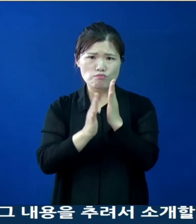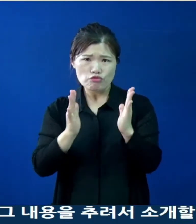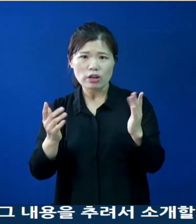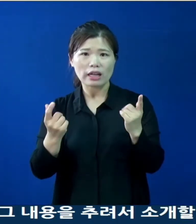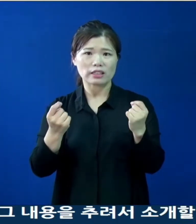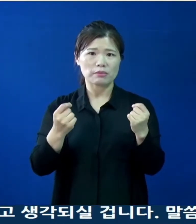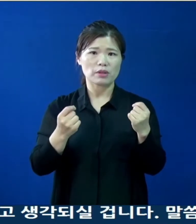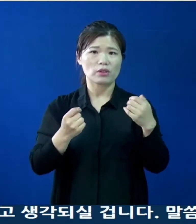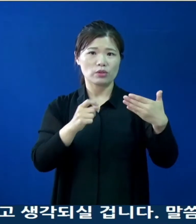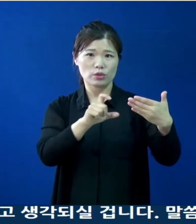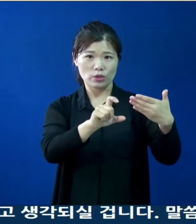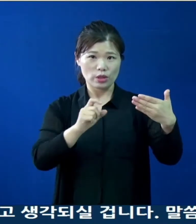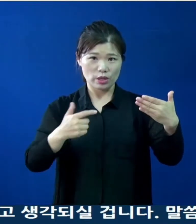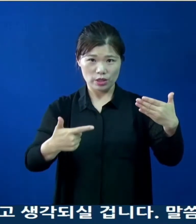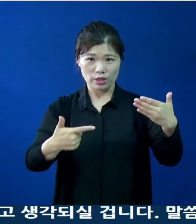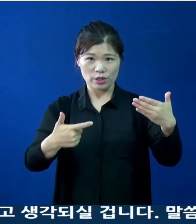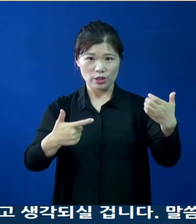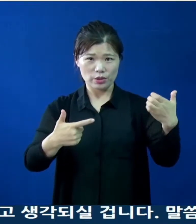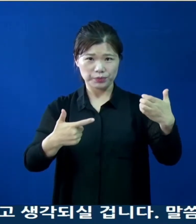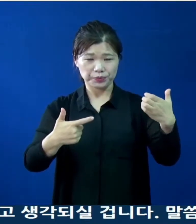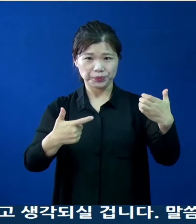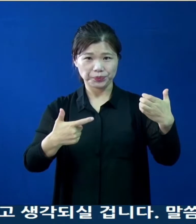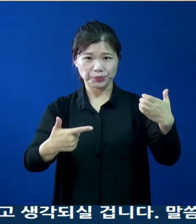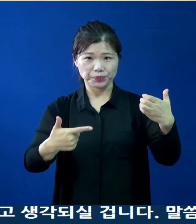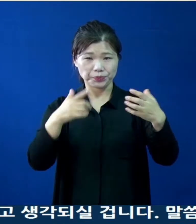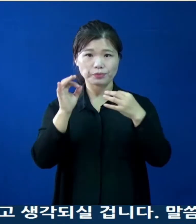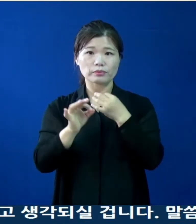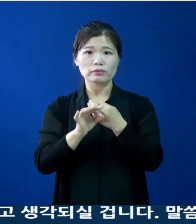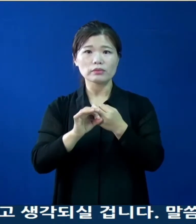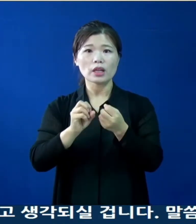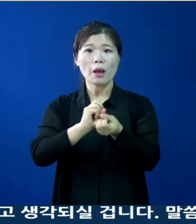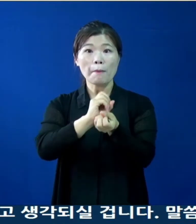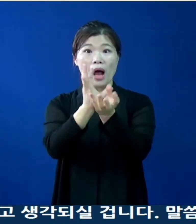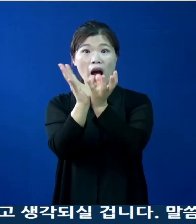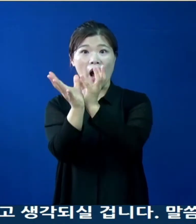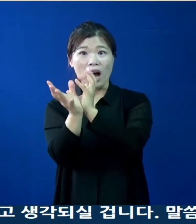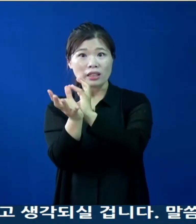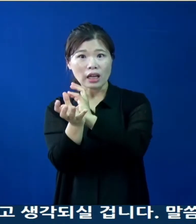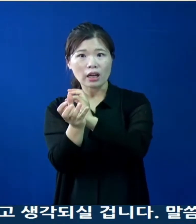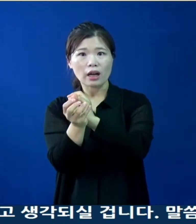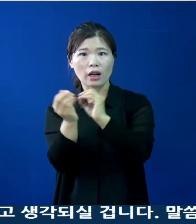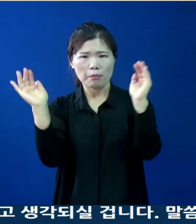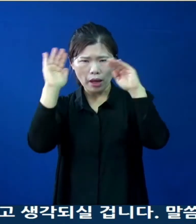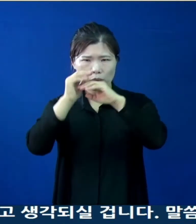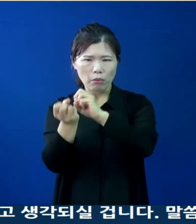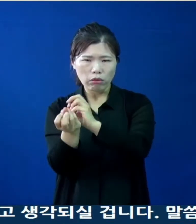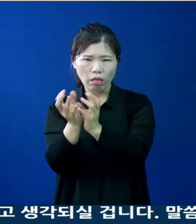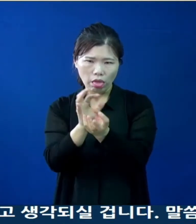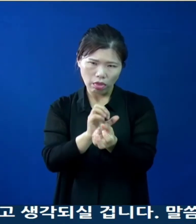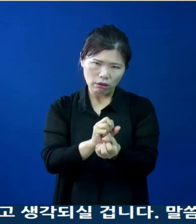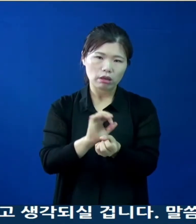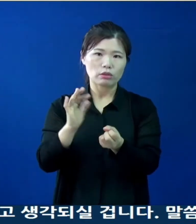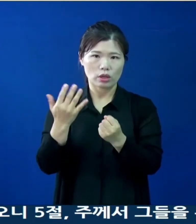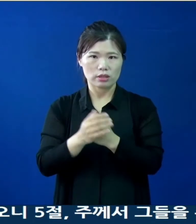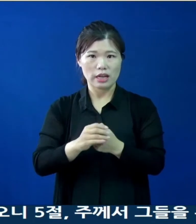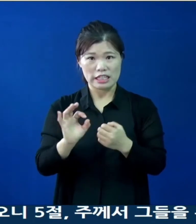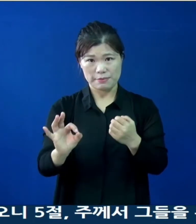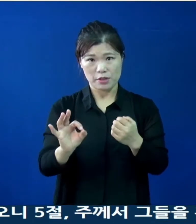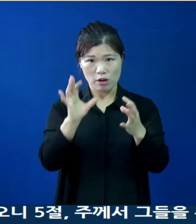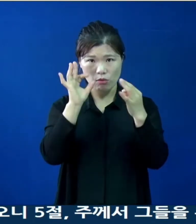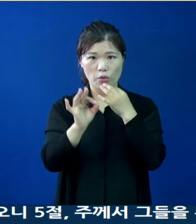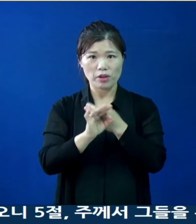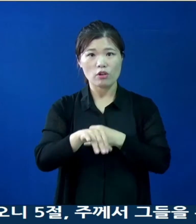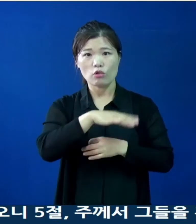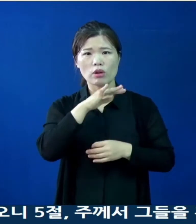푸른 아침에 꽃이 피어 자라다가 저녁에 시들어 마르니라. 10절 유명한 구절이죠. 우리의 연수가